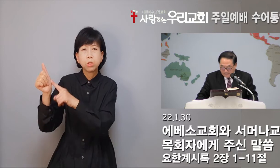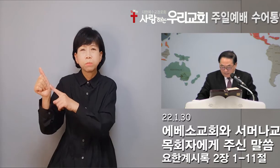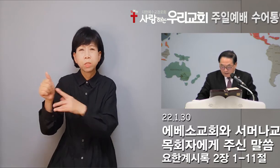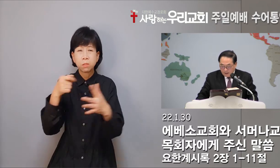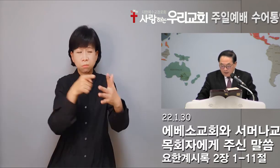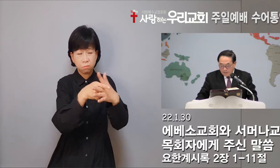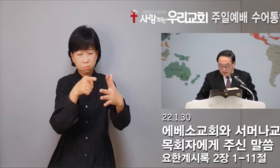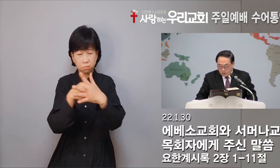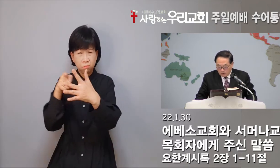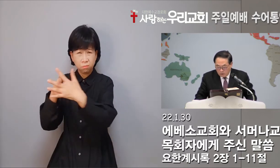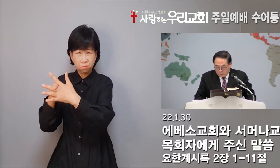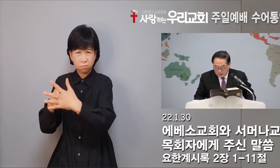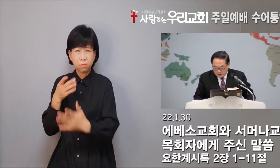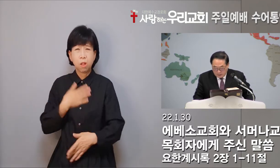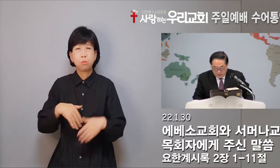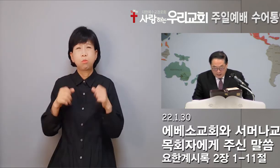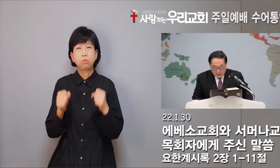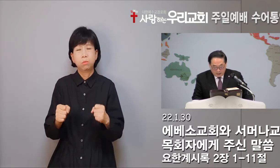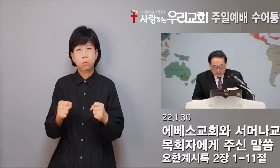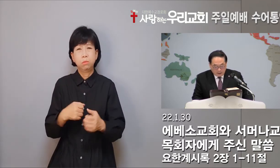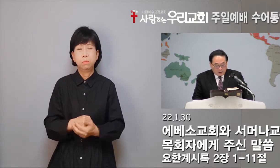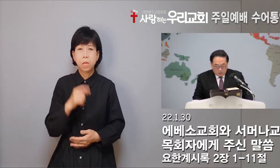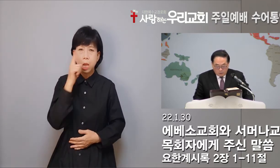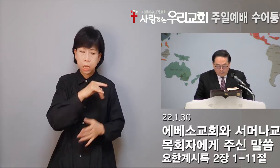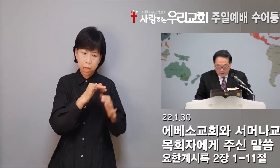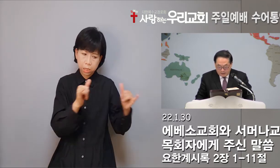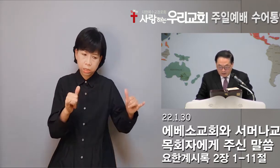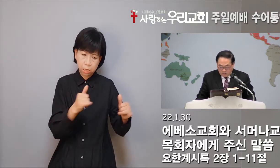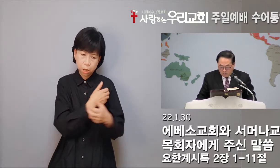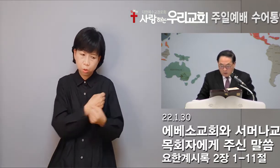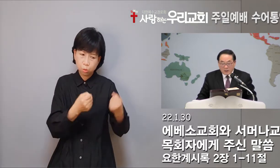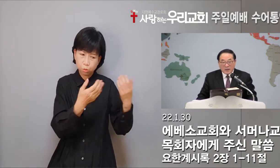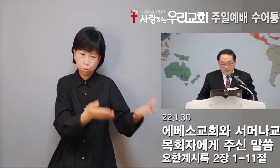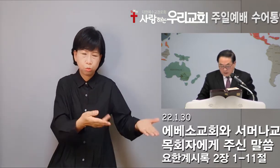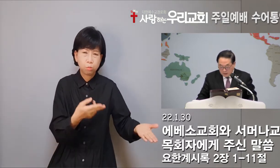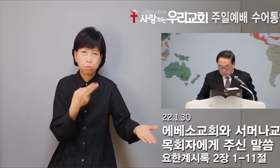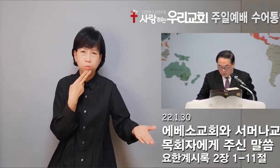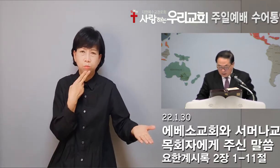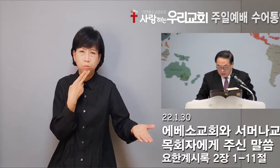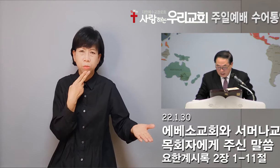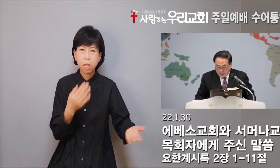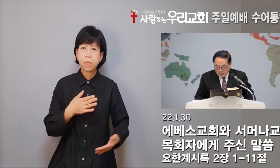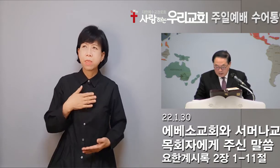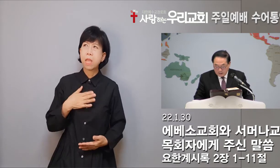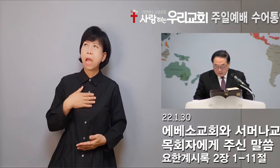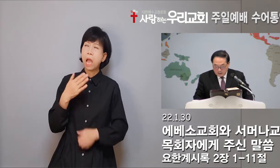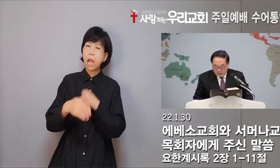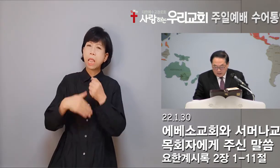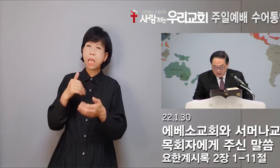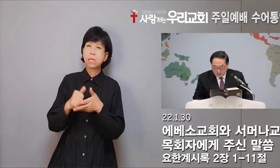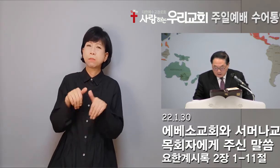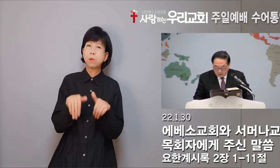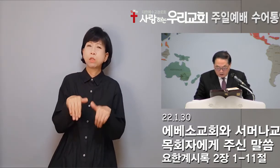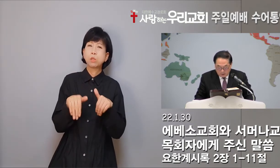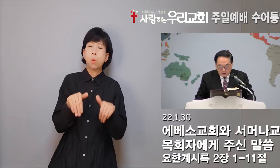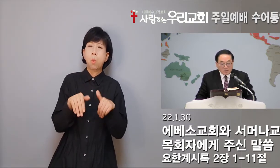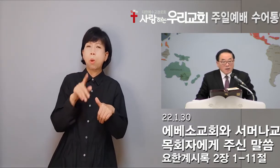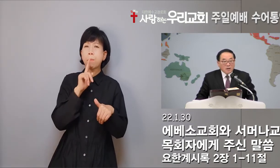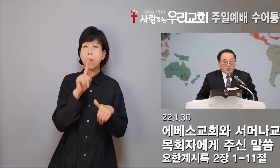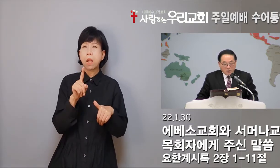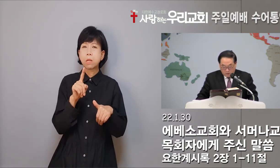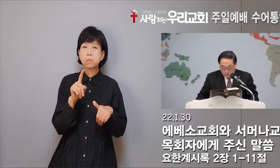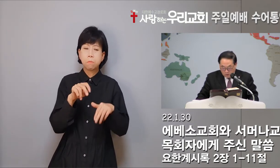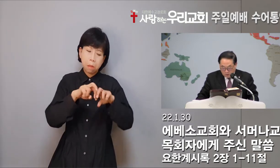것입니다. 에베소 교회의 사자는 악한 자들을 용납하지 않고 자칭 사도라 하나 아닌 자들을